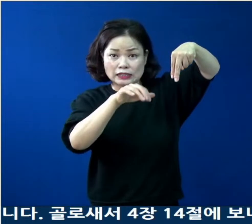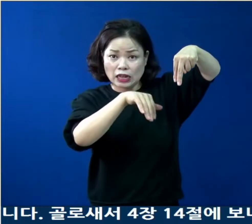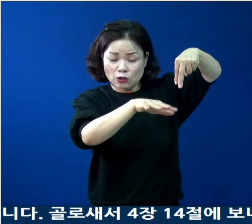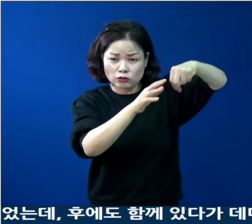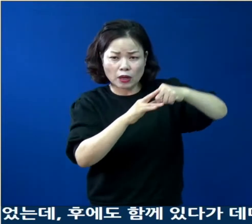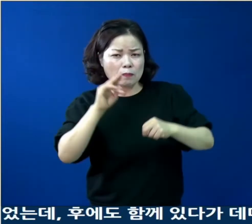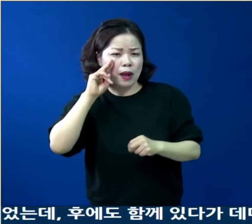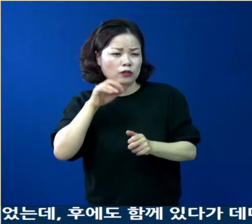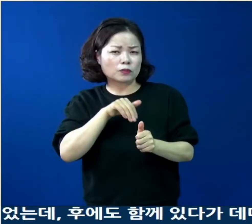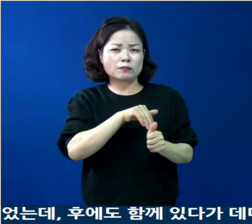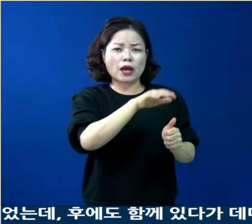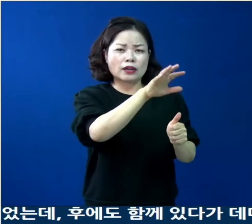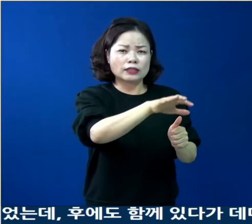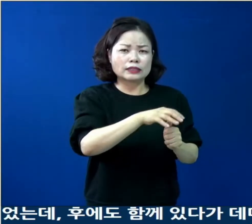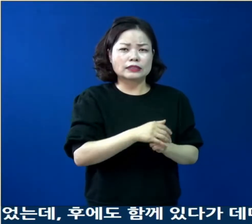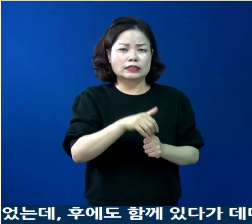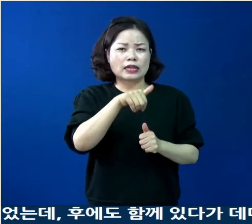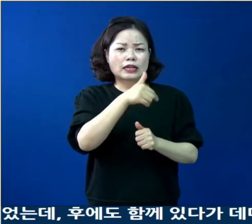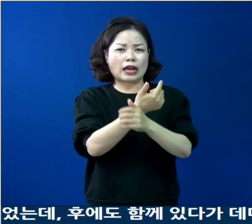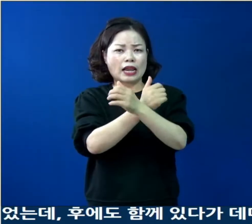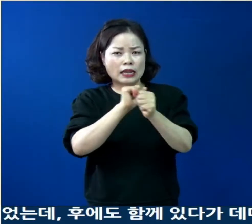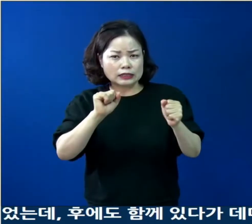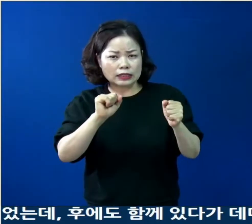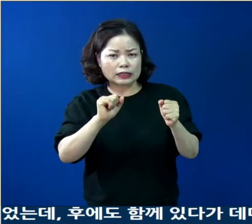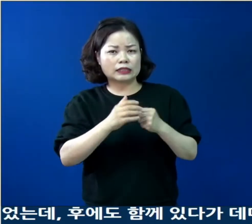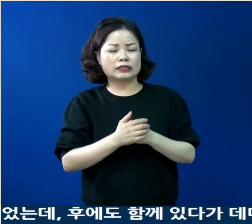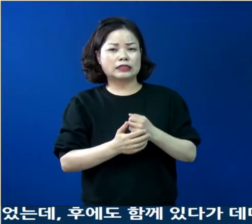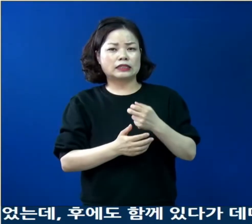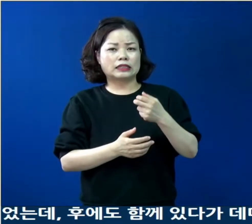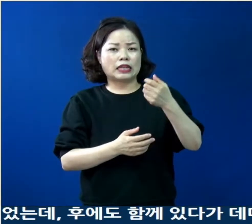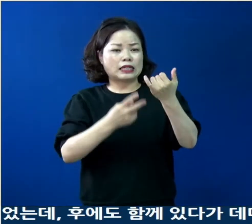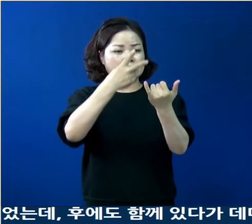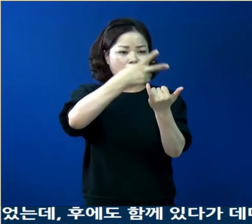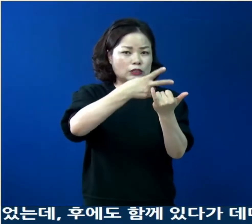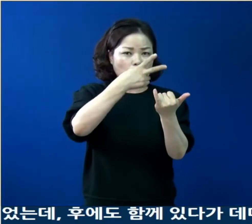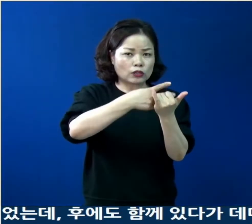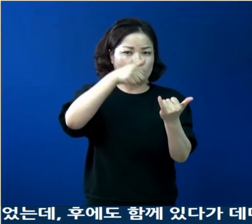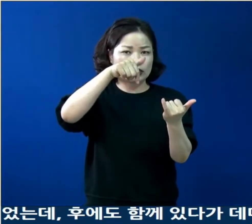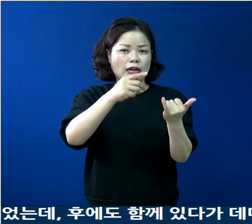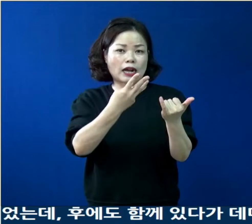파송한 거죠. 그레스게는 갈라디아로 디도는 달마디아로 갔고